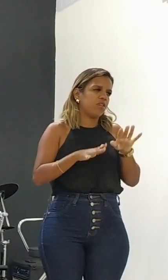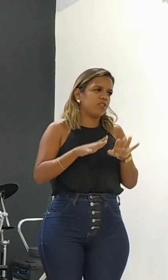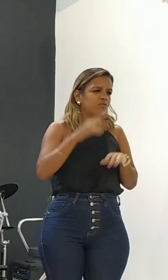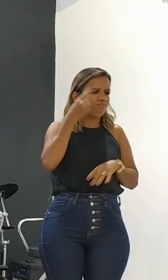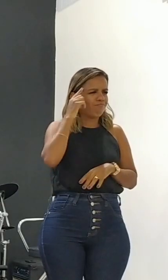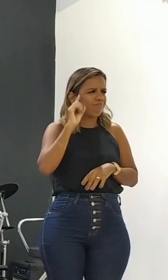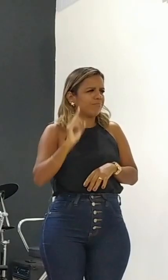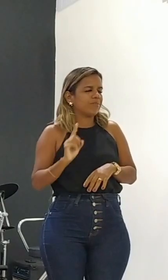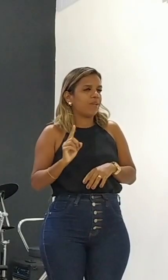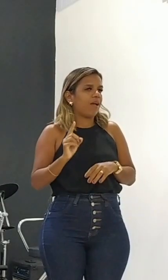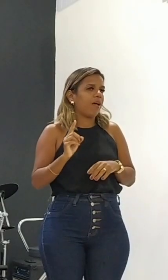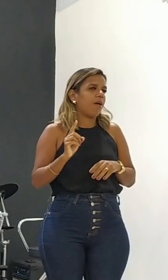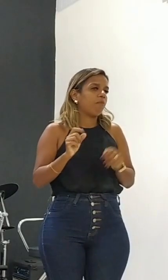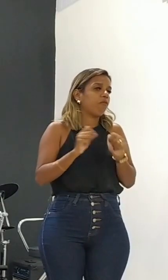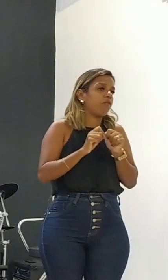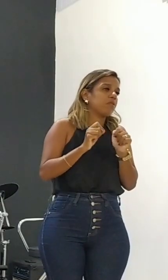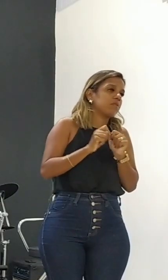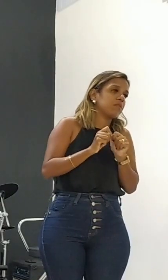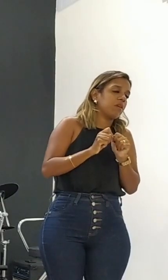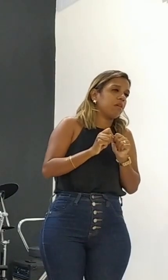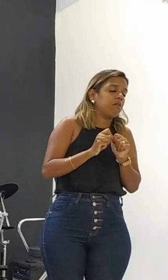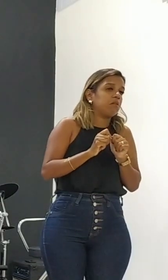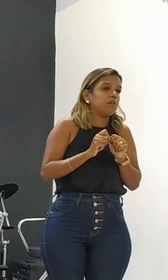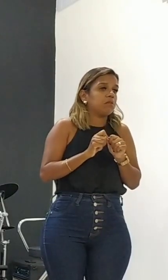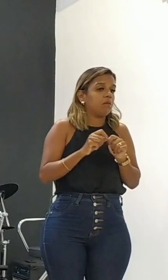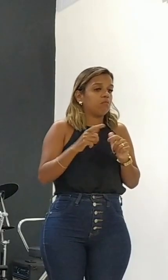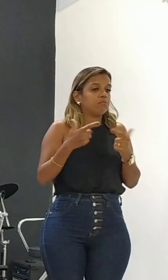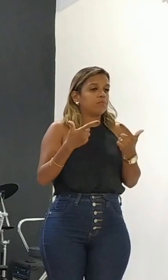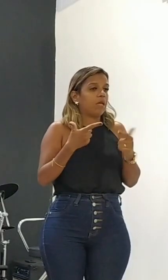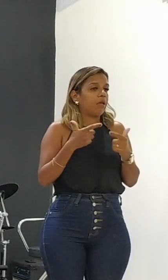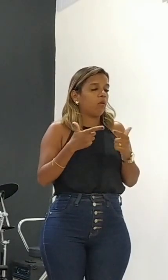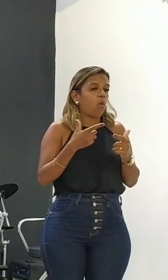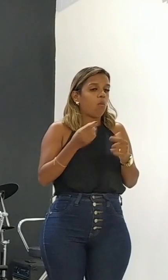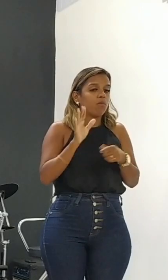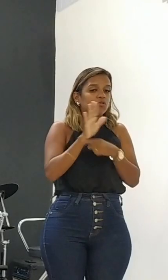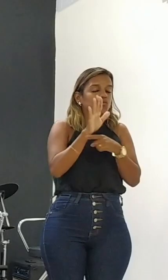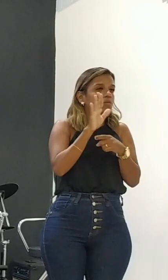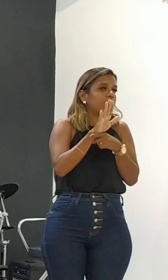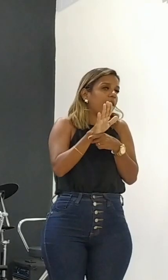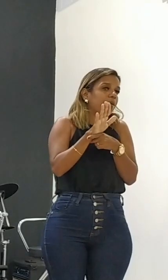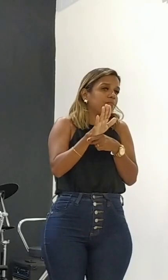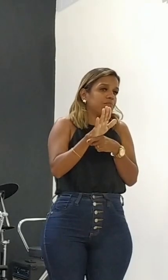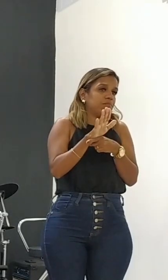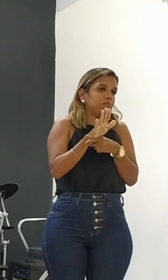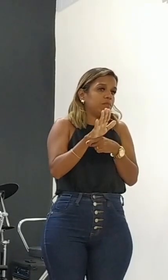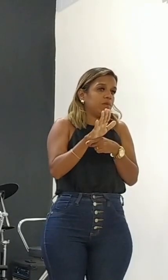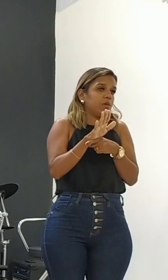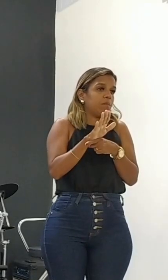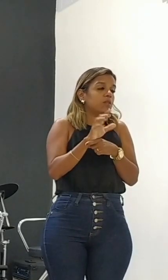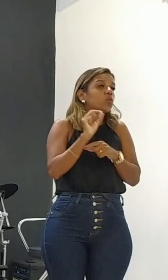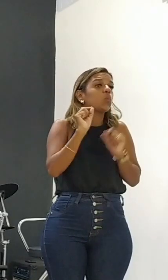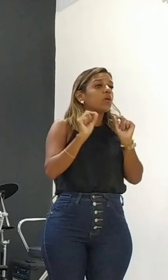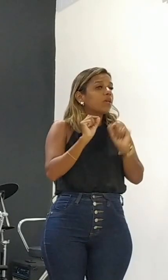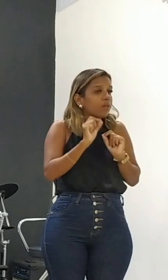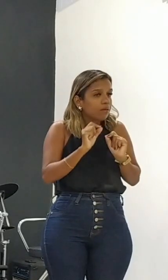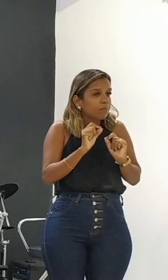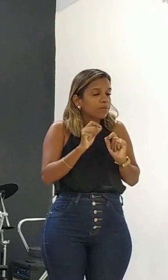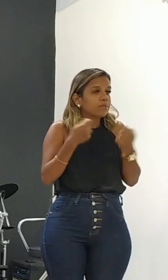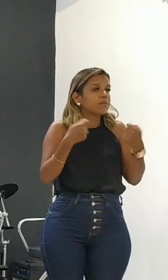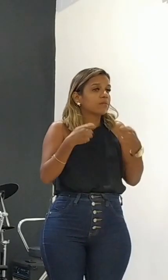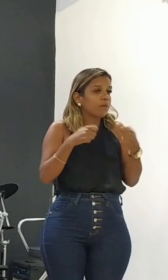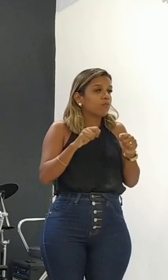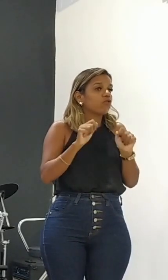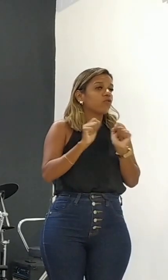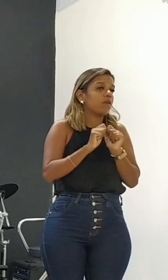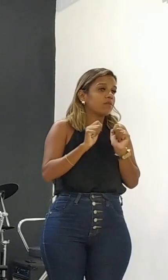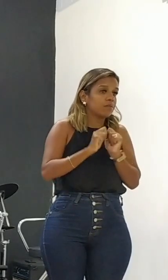o que fazer, às vezes, quando a gente não tem o recurso nas nossas mãos para ajudar, irmãos, cabe a nós orar, cabe a nós